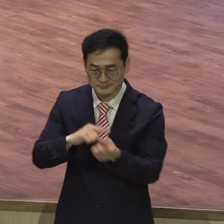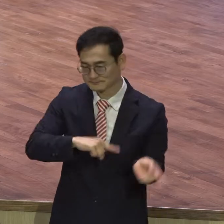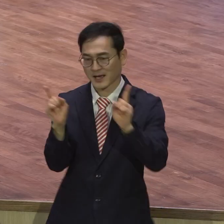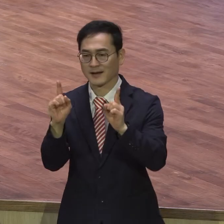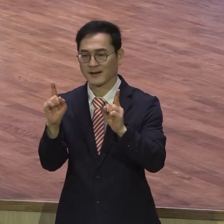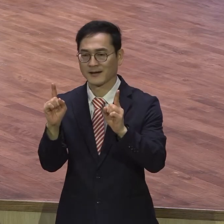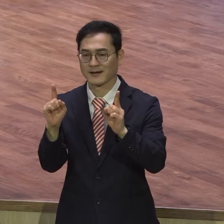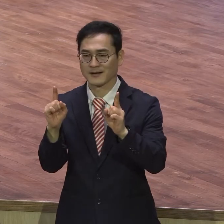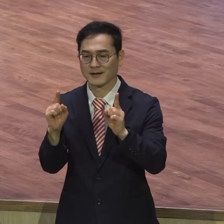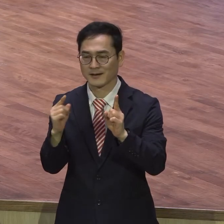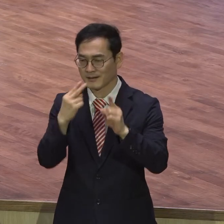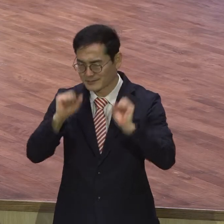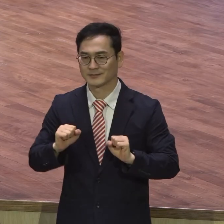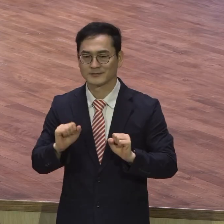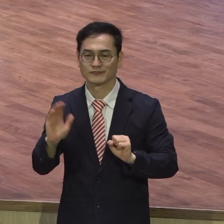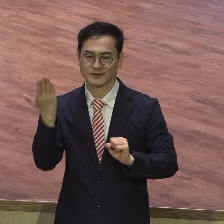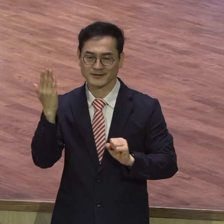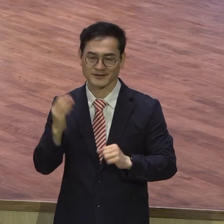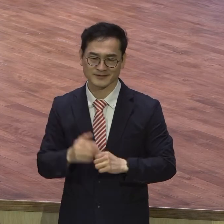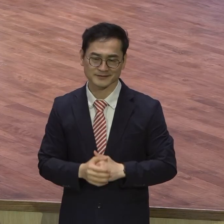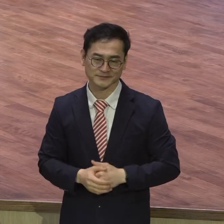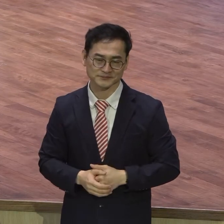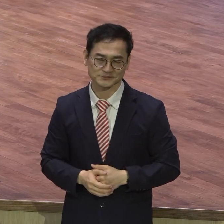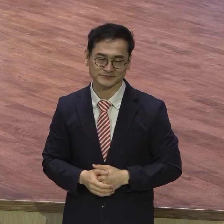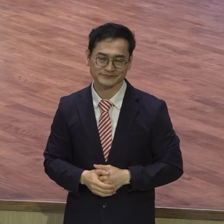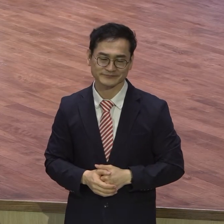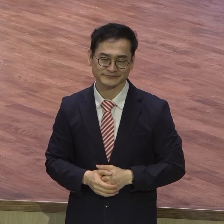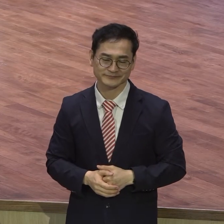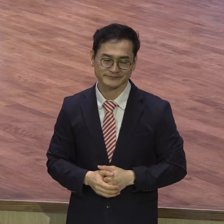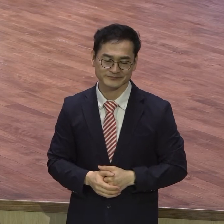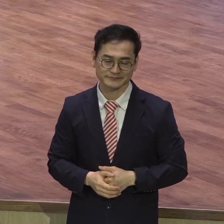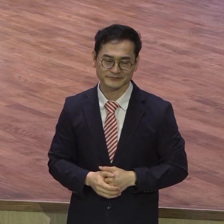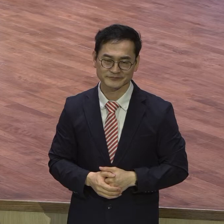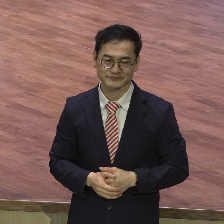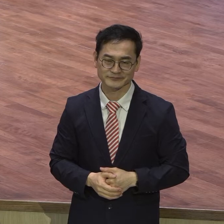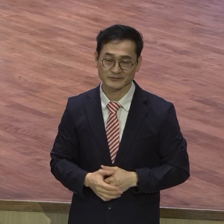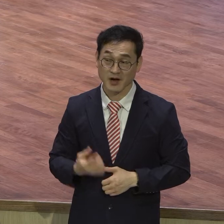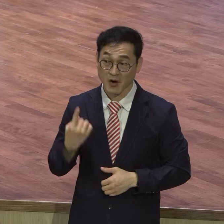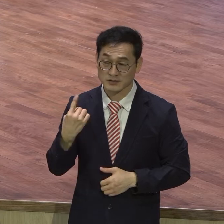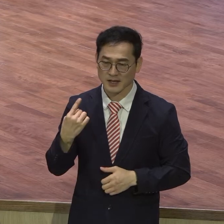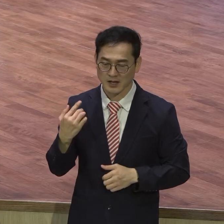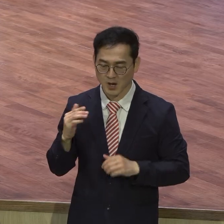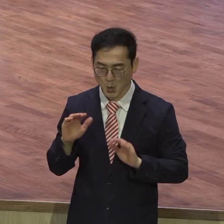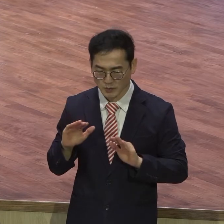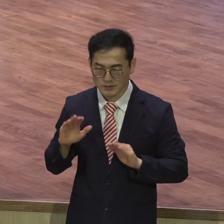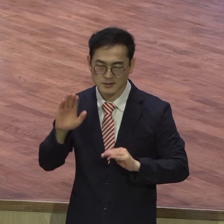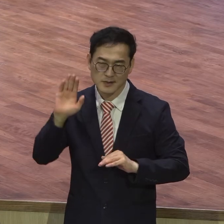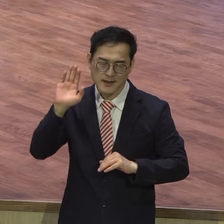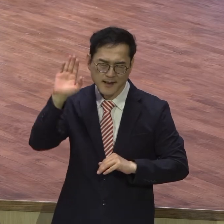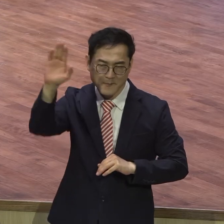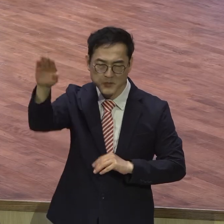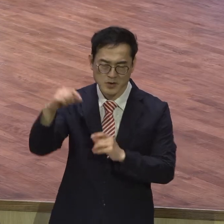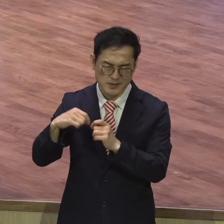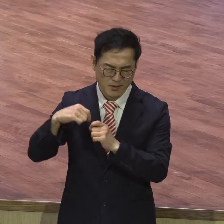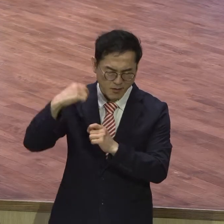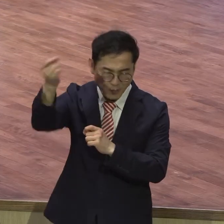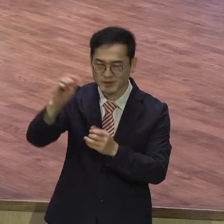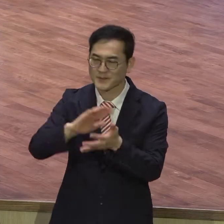살아나요 특별히 어저나 오늘이나 영원토록 변함없으신 예수님이기 때문에